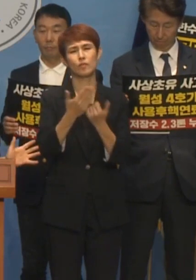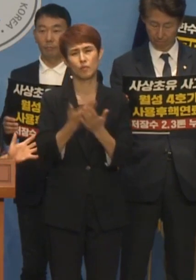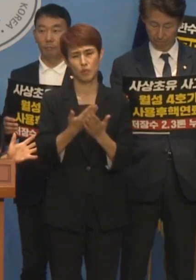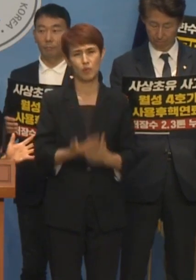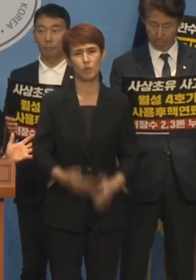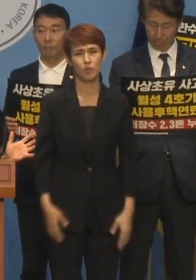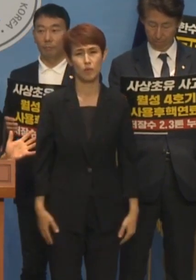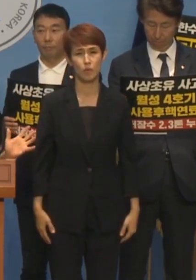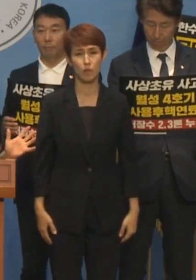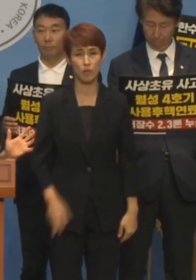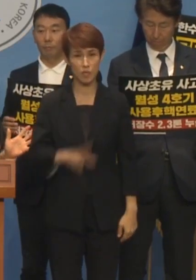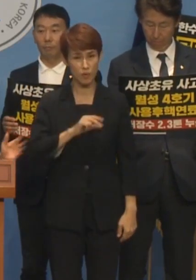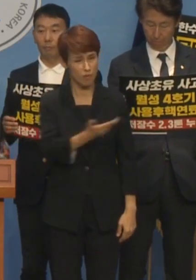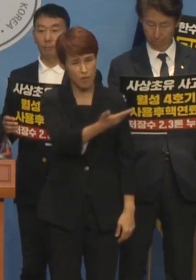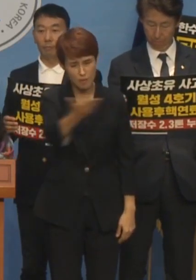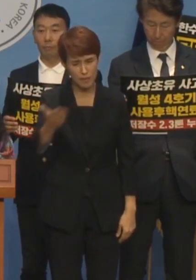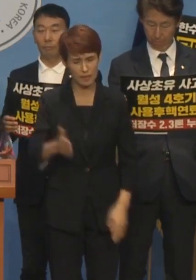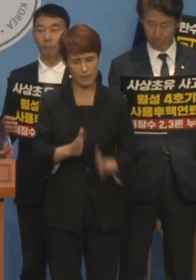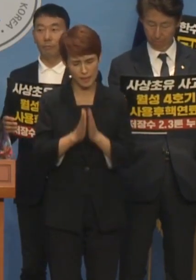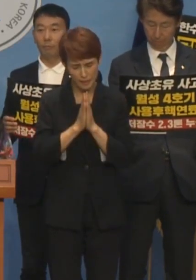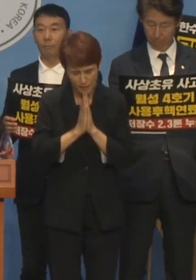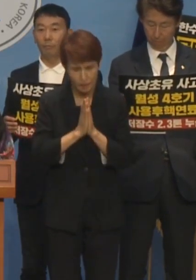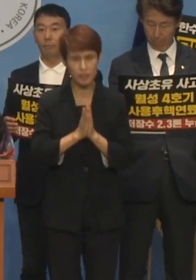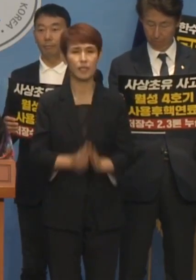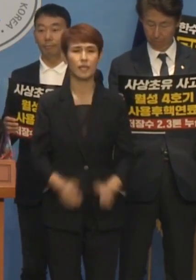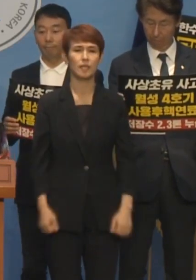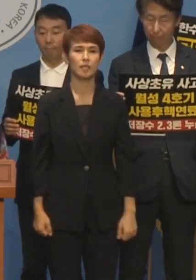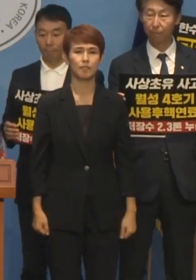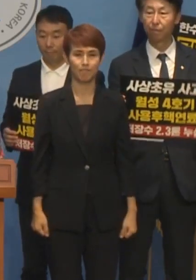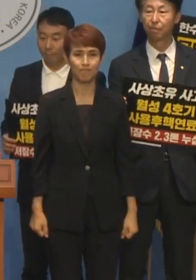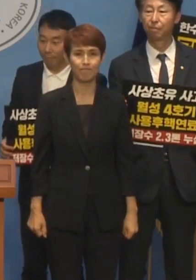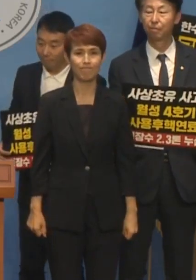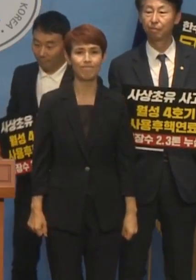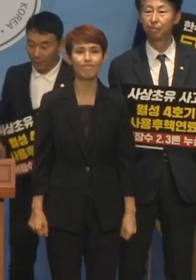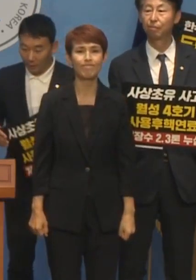나오신 국회의원님들한테도 간곡히 부탁드립니다. 네, 감사합니다.